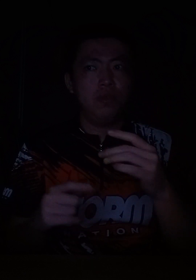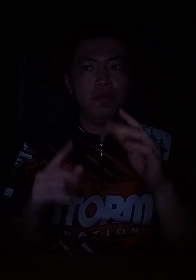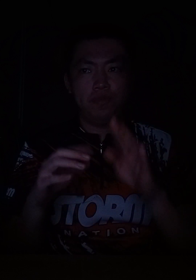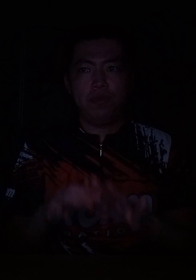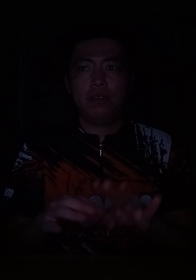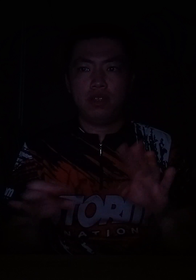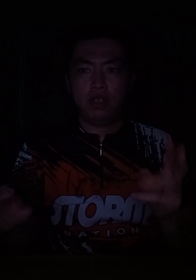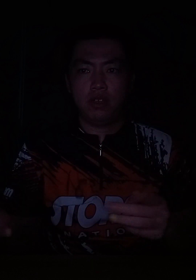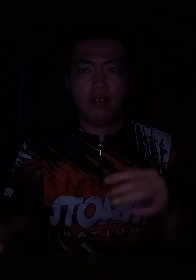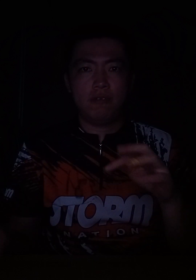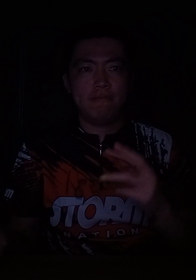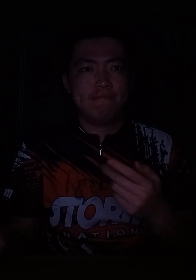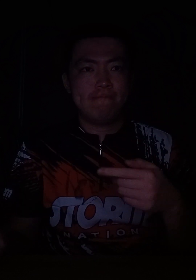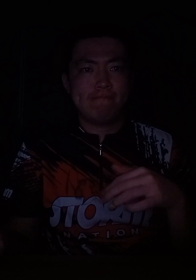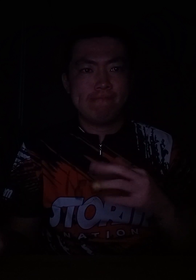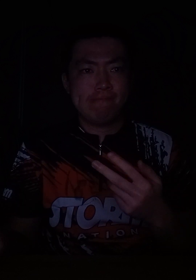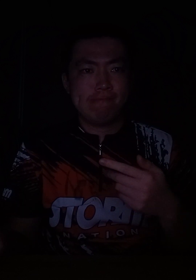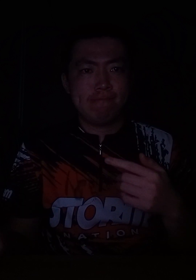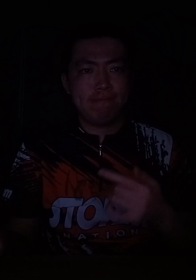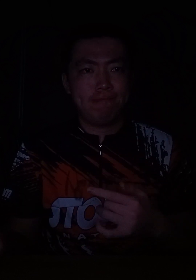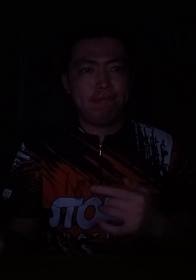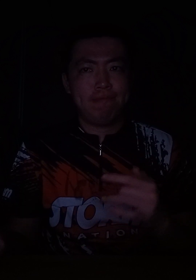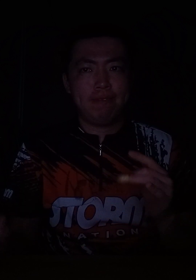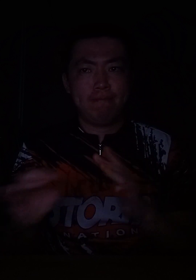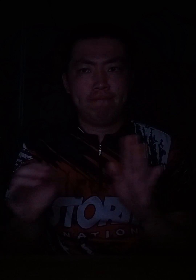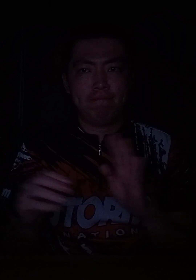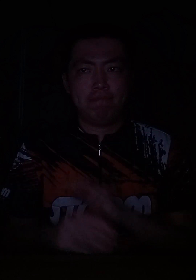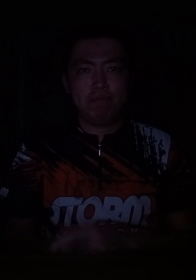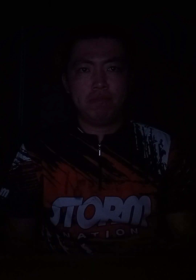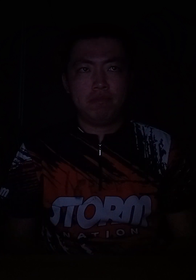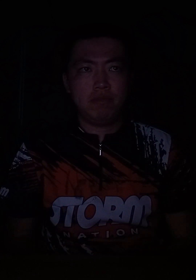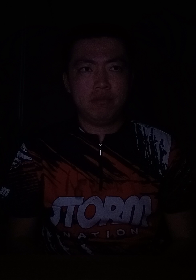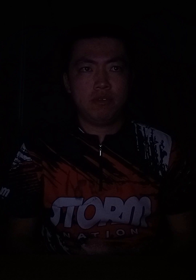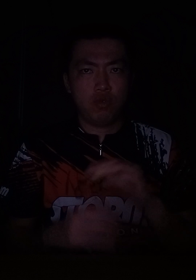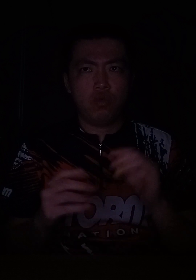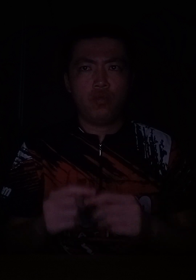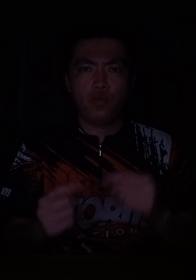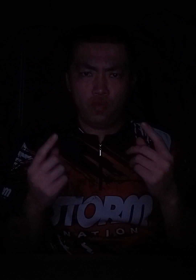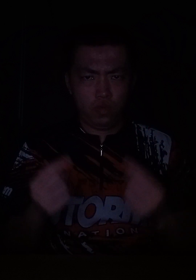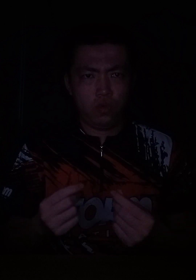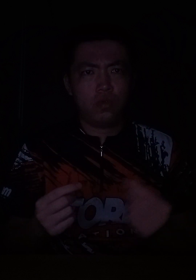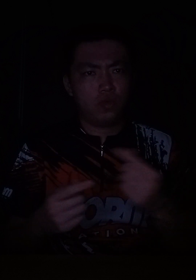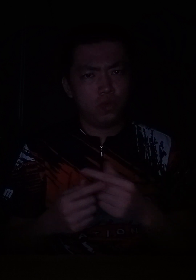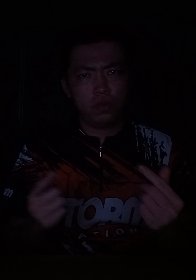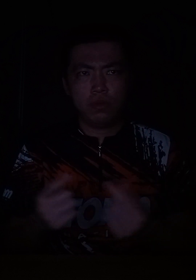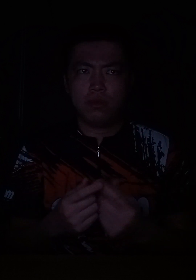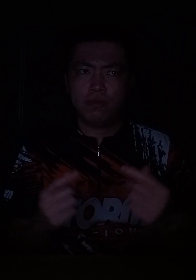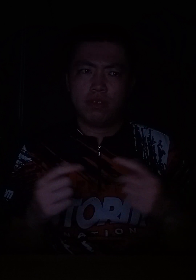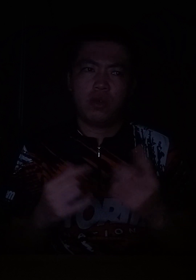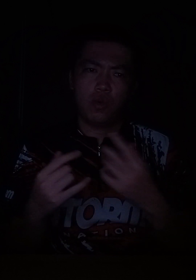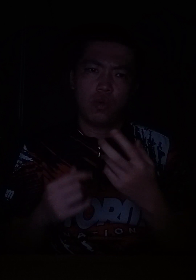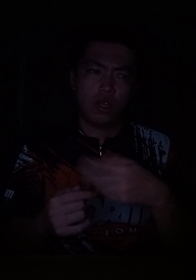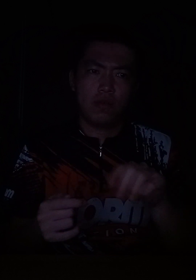고용노동부는 중대재해처벌법 위반 여부를 수사하고 있습니다. 하지만 아직도 현장에선 노동자들이 나홀로 작업을 이어가고